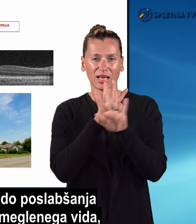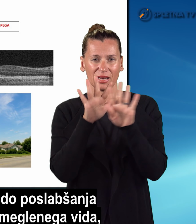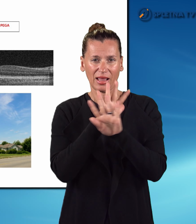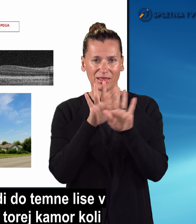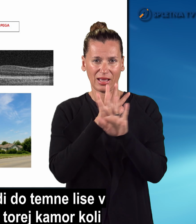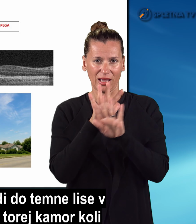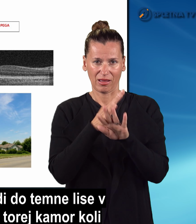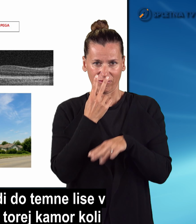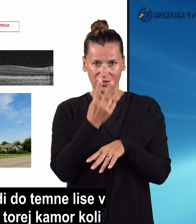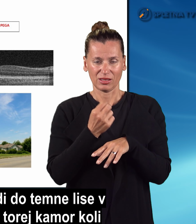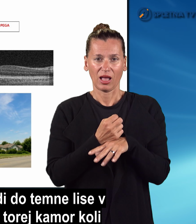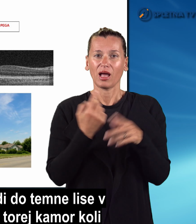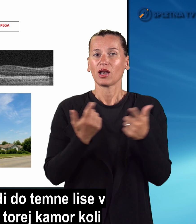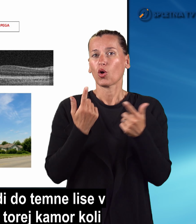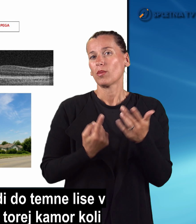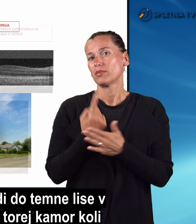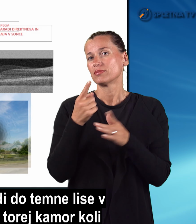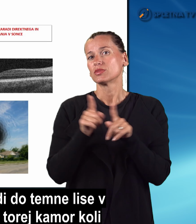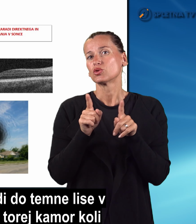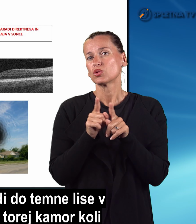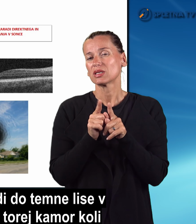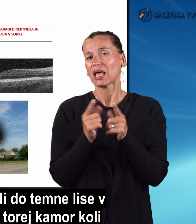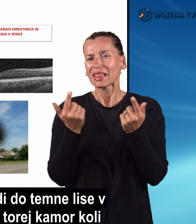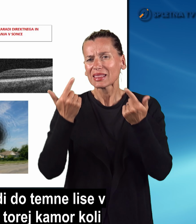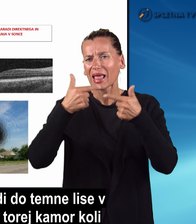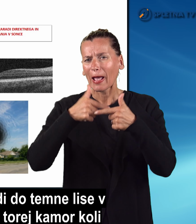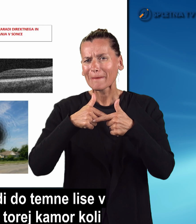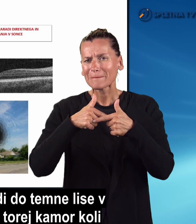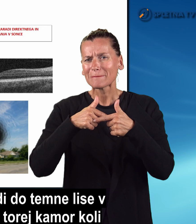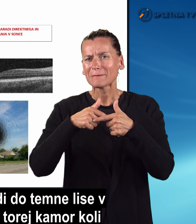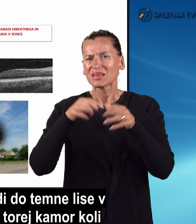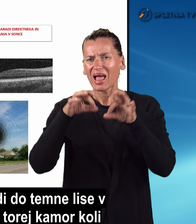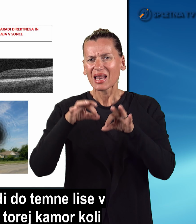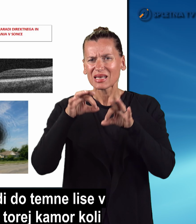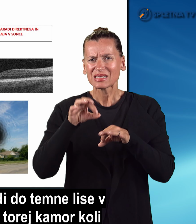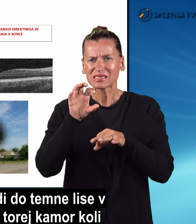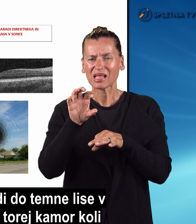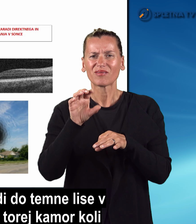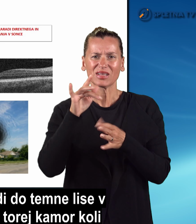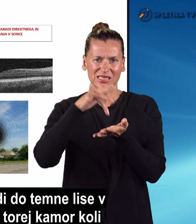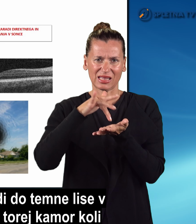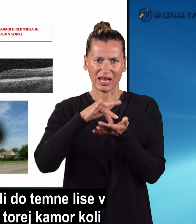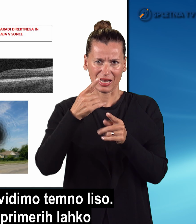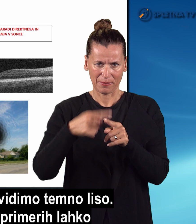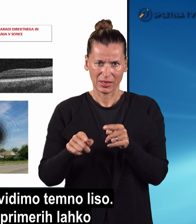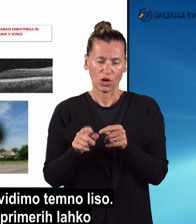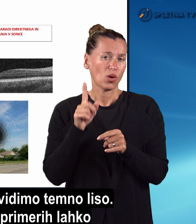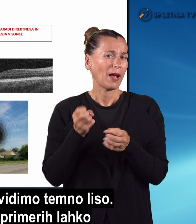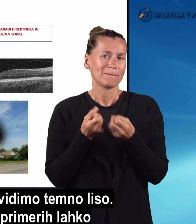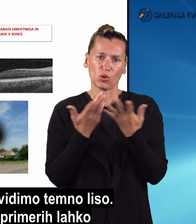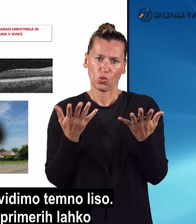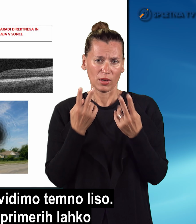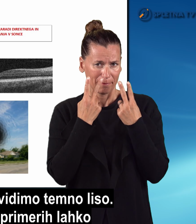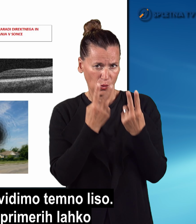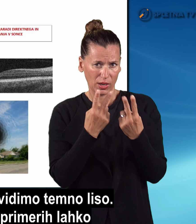vida, lahko pa pride tudi do temne lise v centralnem delu, torej kamorkoli pogledamo,